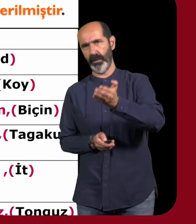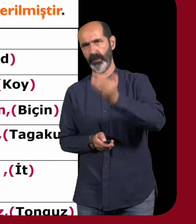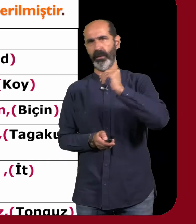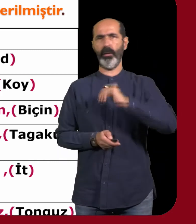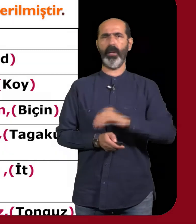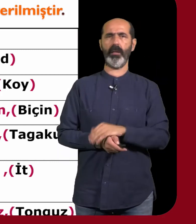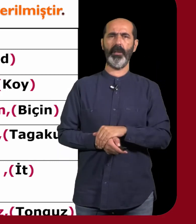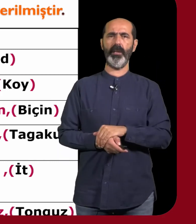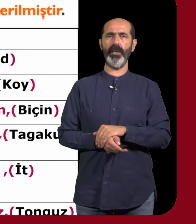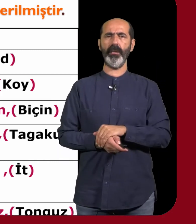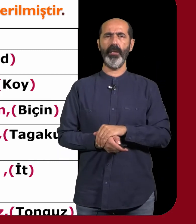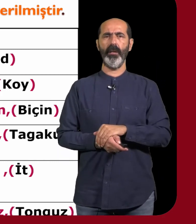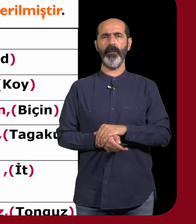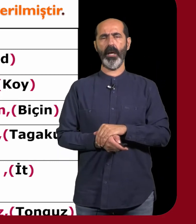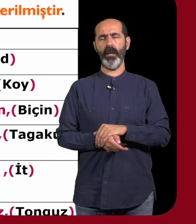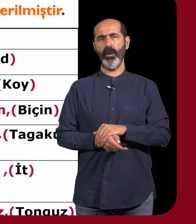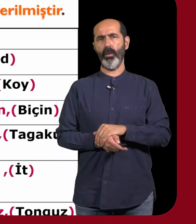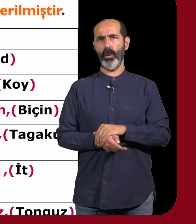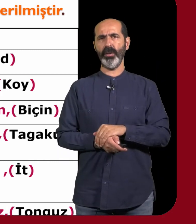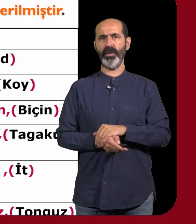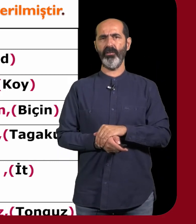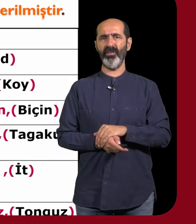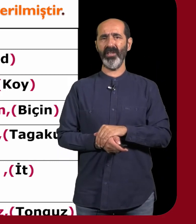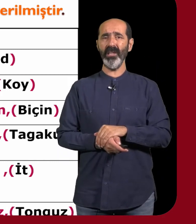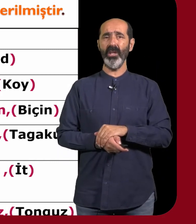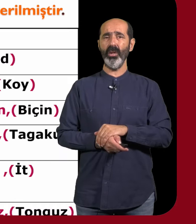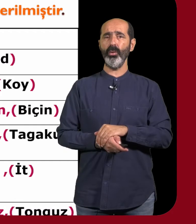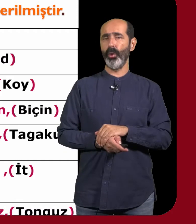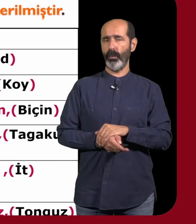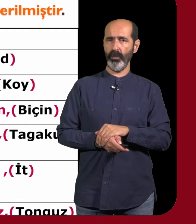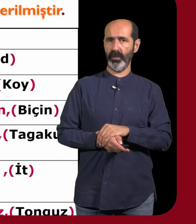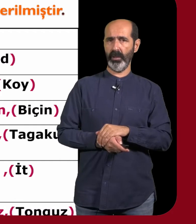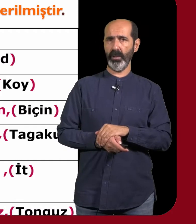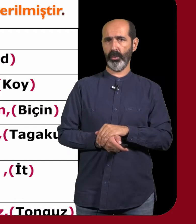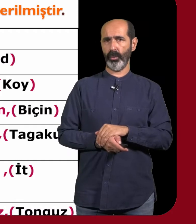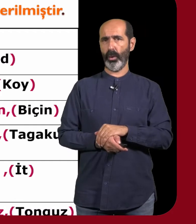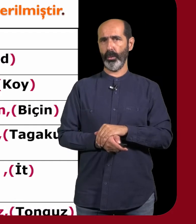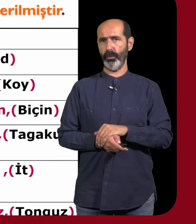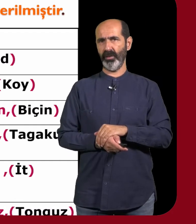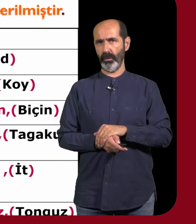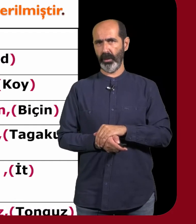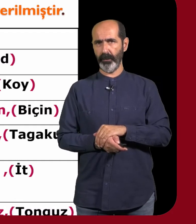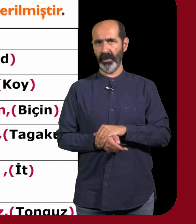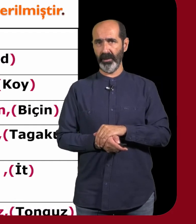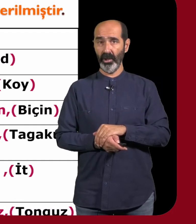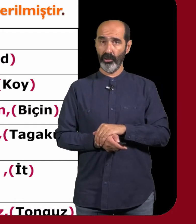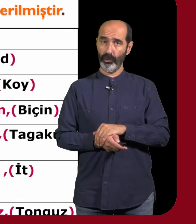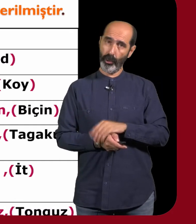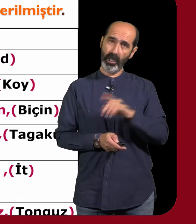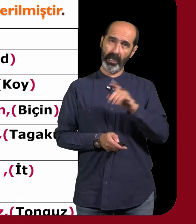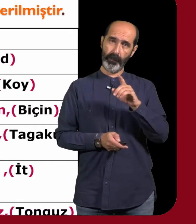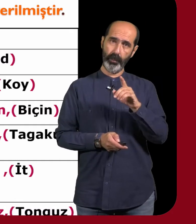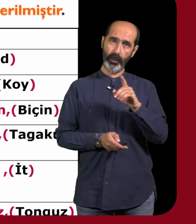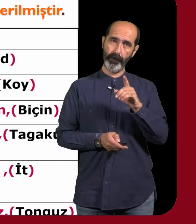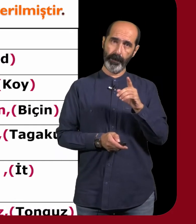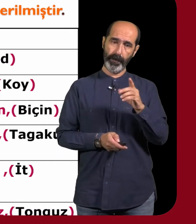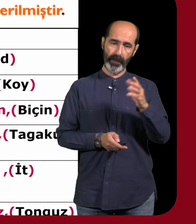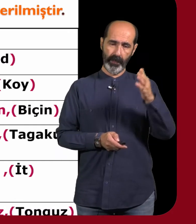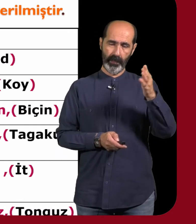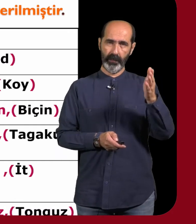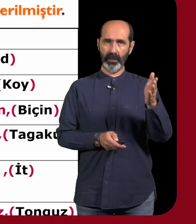yılı etkili olarak bilinir ve 12 yıl domuz yılı tonguz yıl olarak bile şöyle